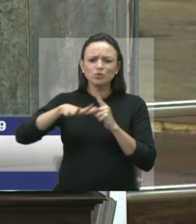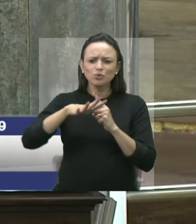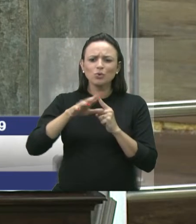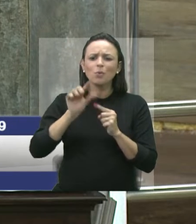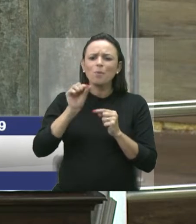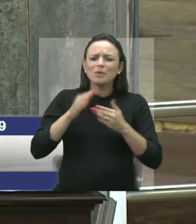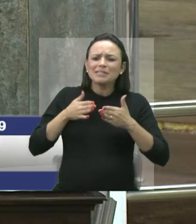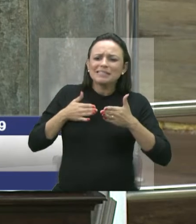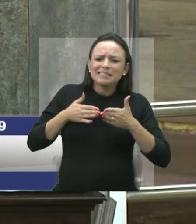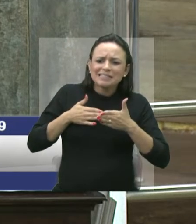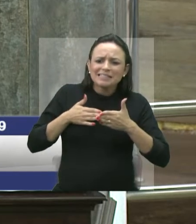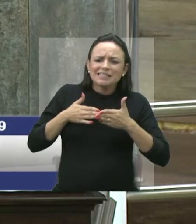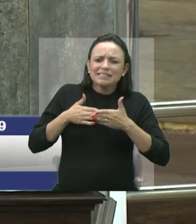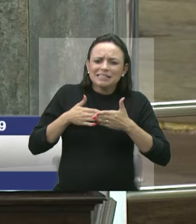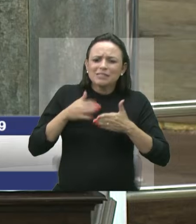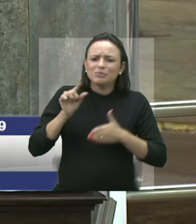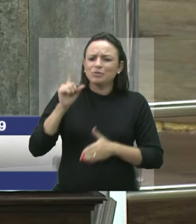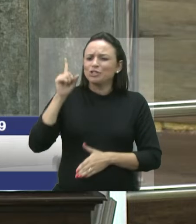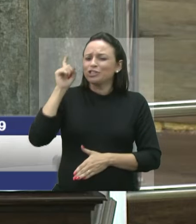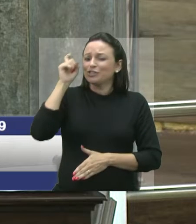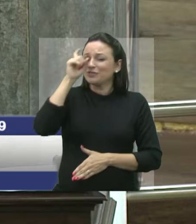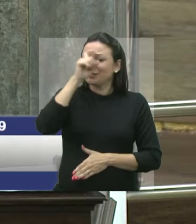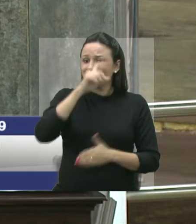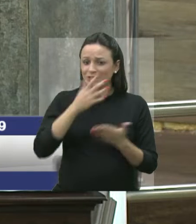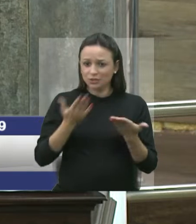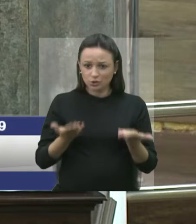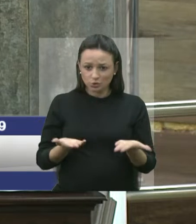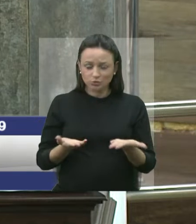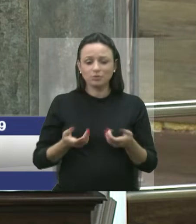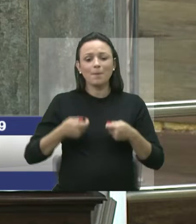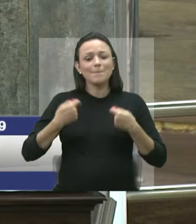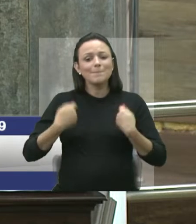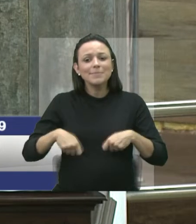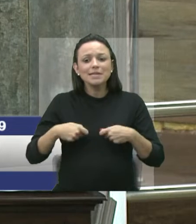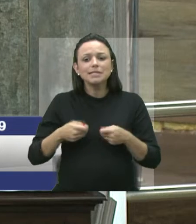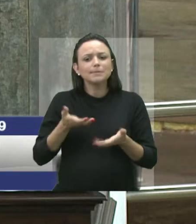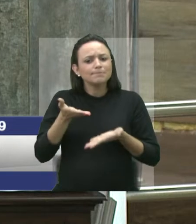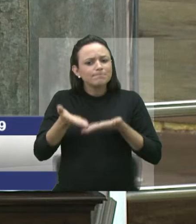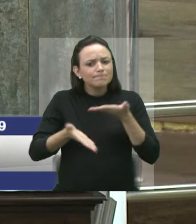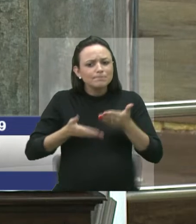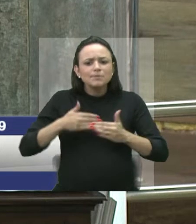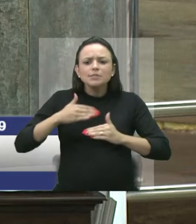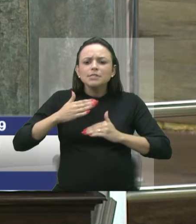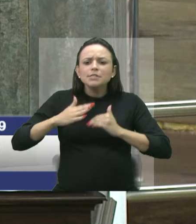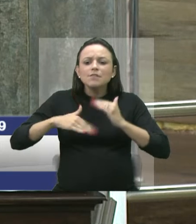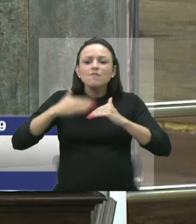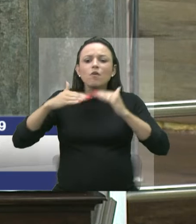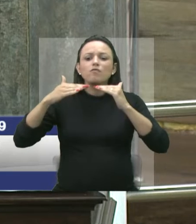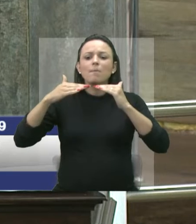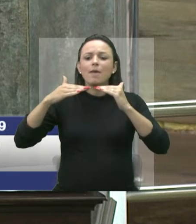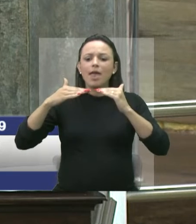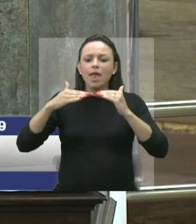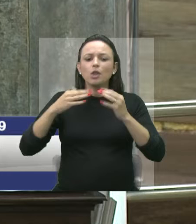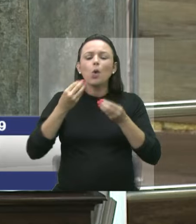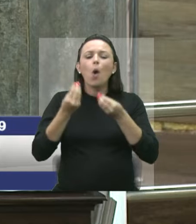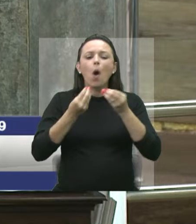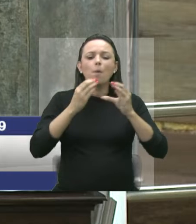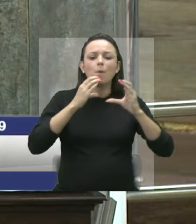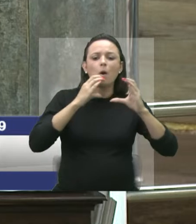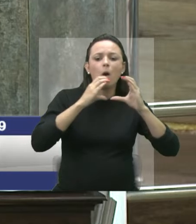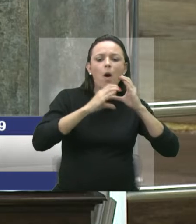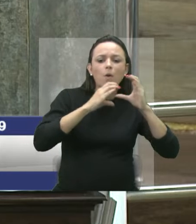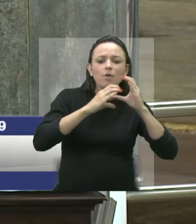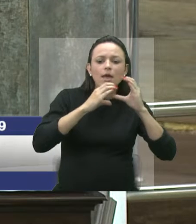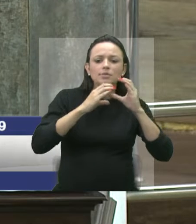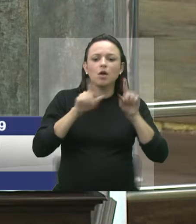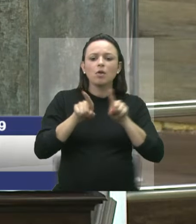restritivo, sendo necessário o desenvolvimento de diferentes maneiras de comunicação e